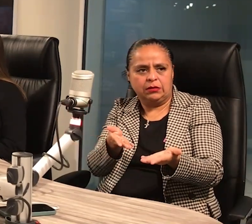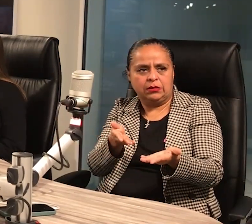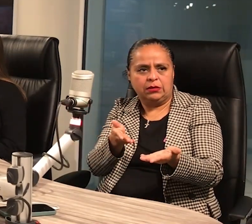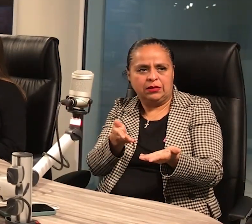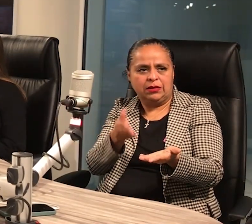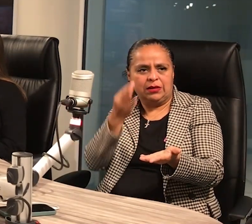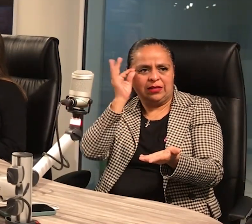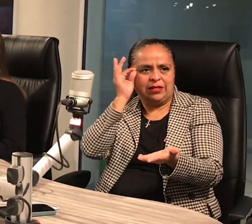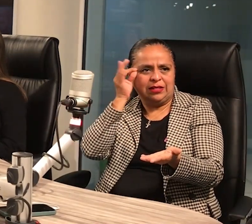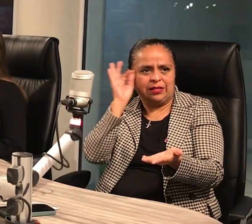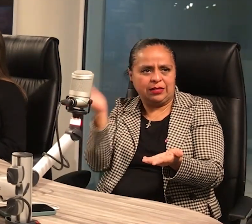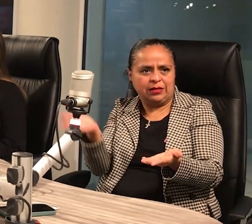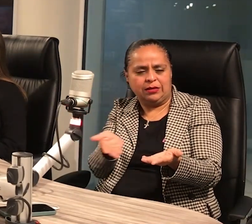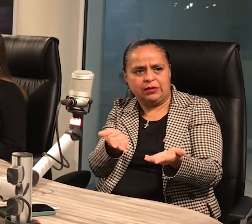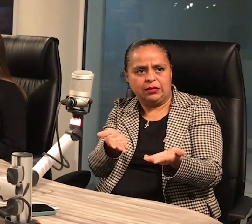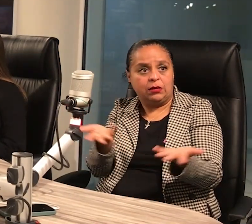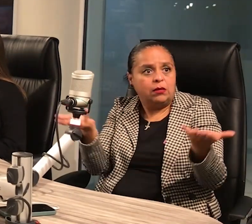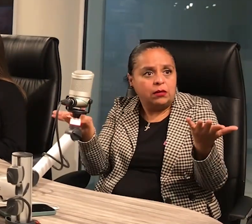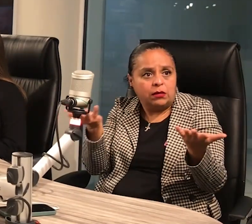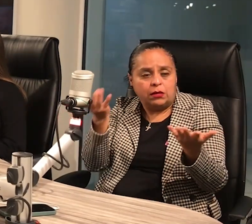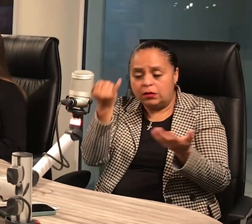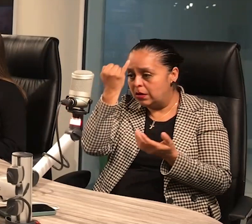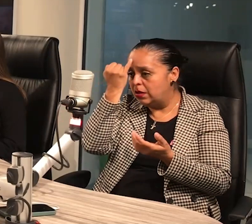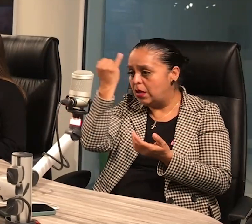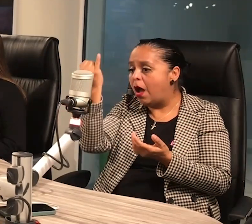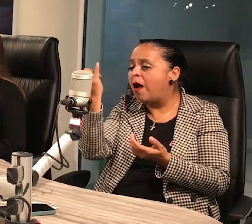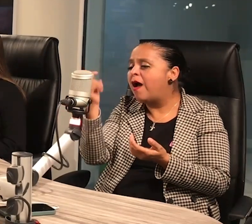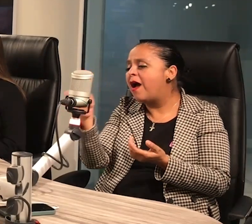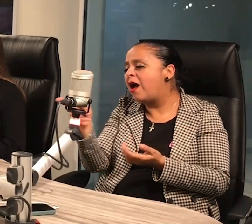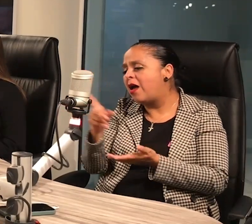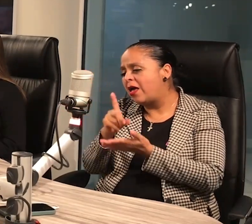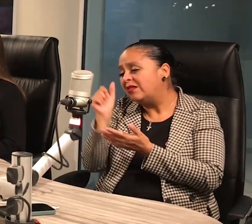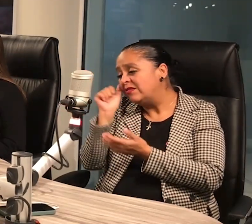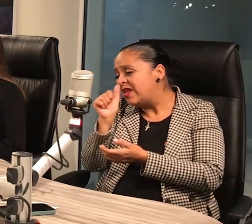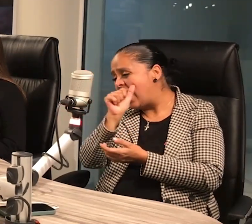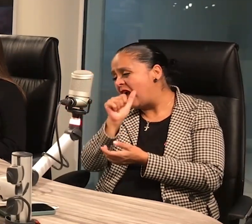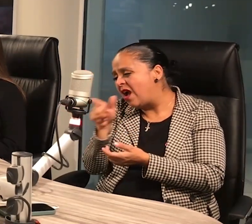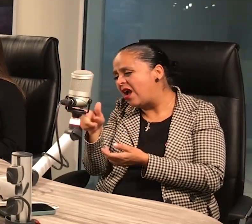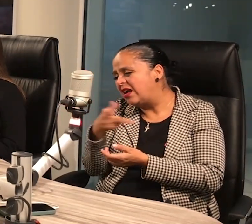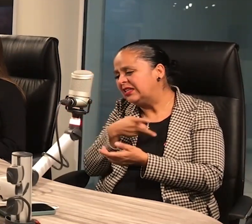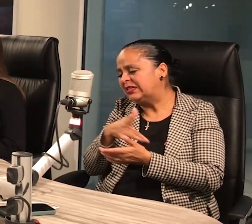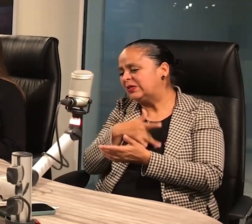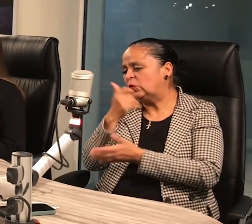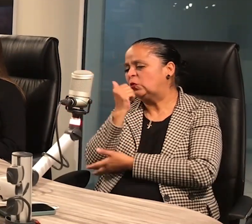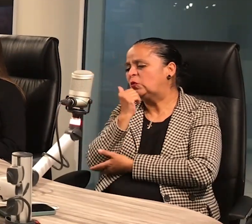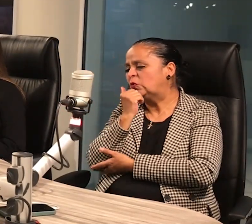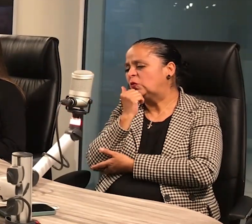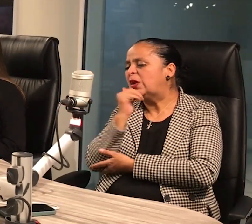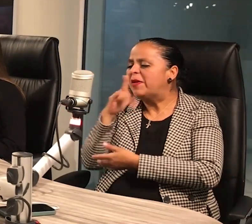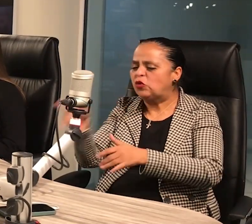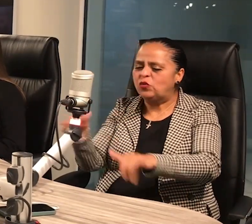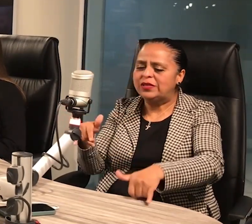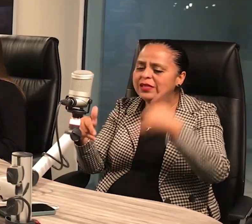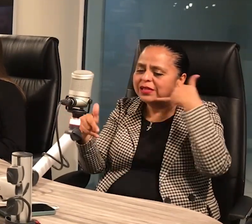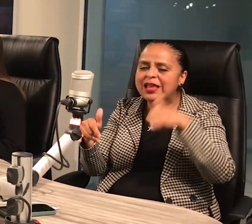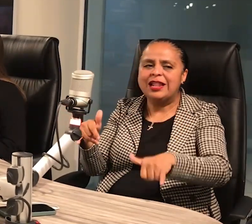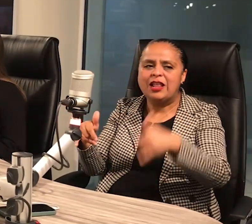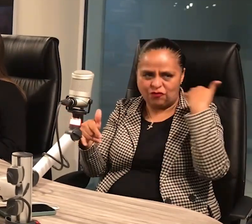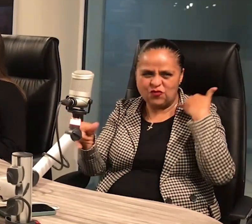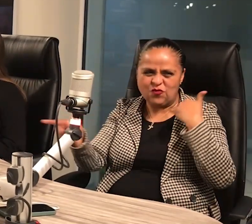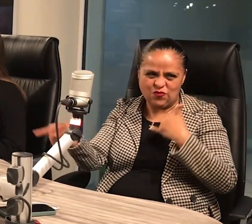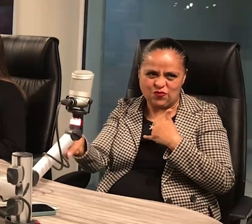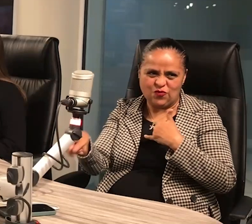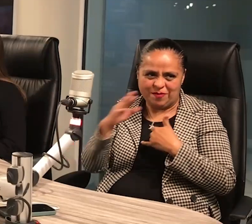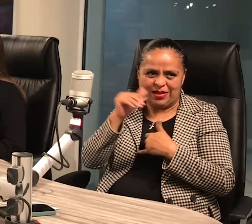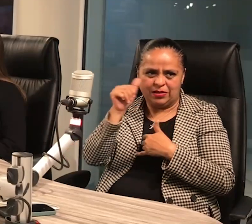específico, ¿no? De cómo nos quedamos con esta idea de que, pues eres una persona ciega, pues seguramente te vas a acomodar bien contestando el teléfono, ¿no? Y entonces,